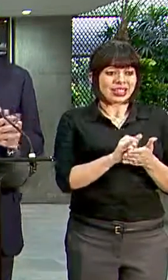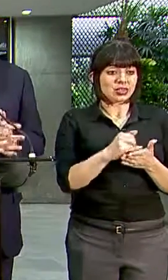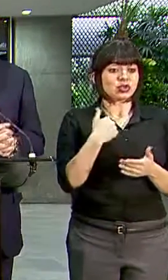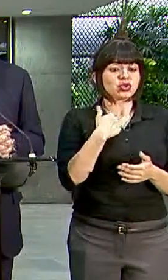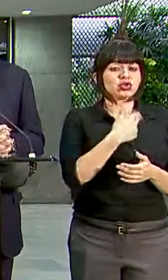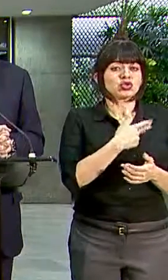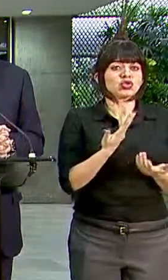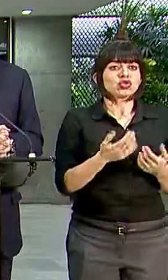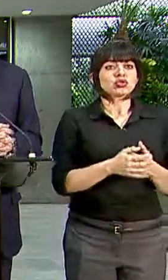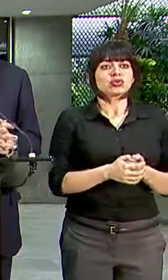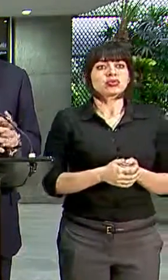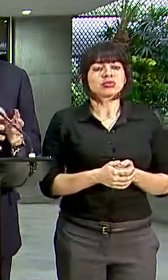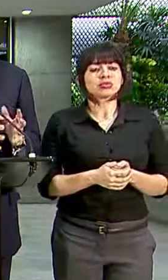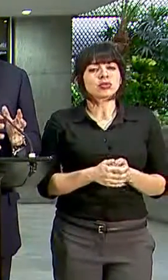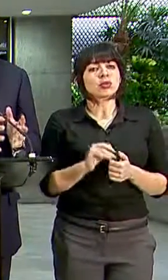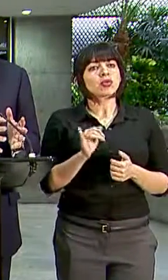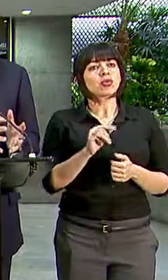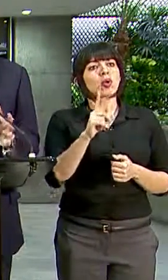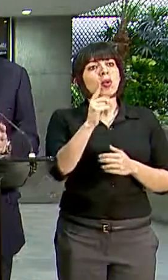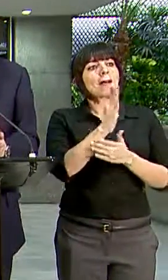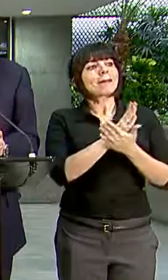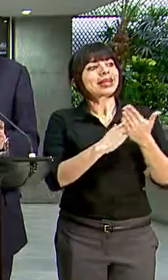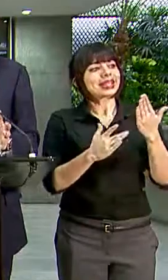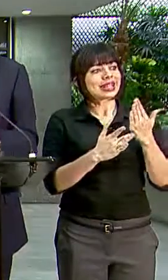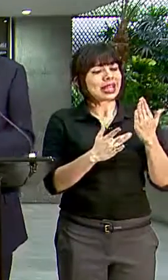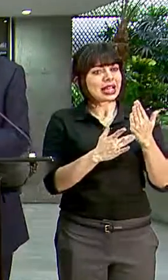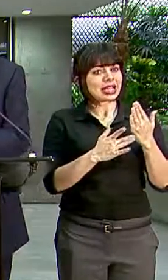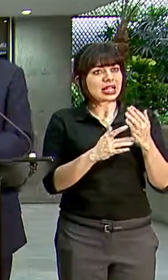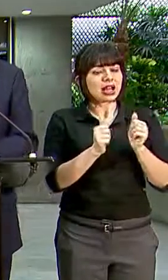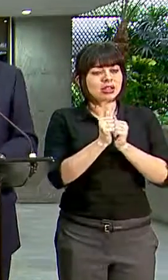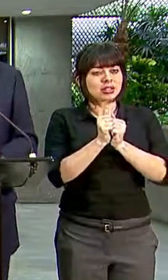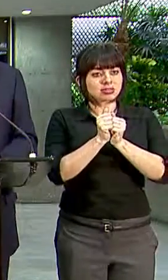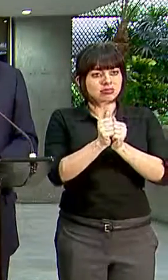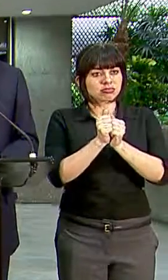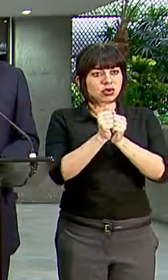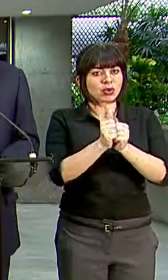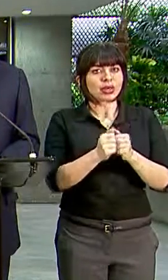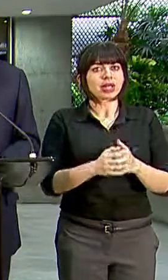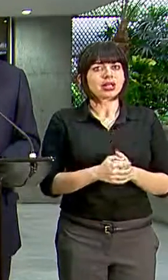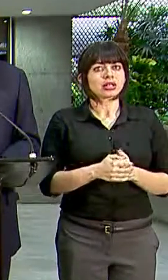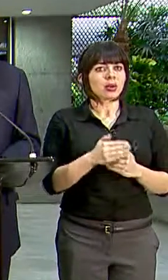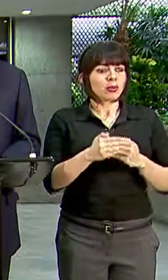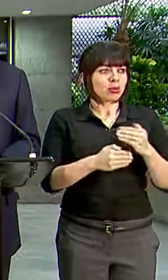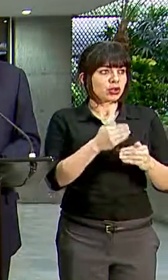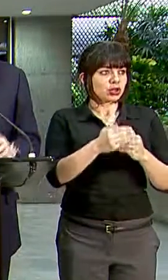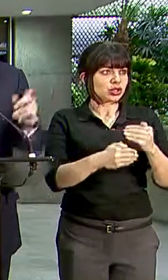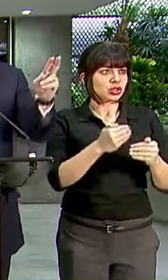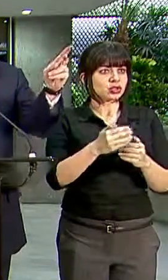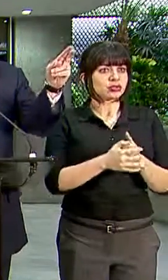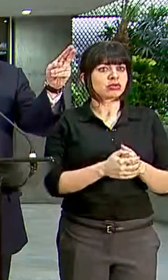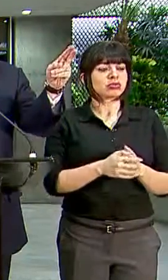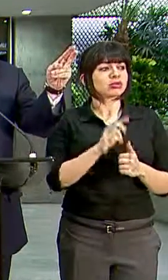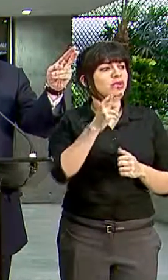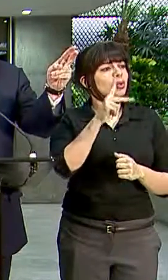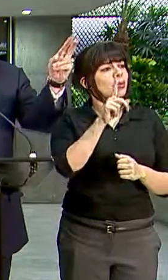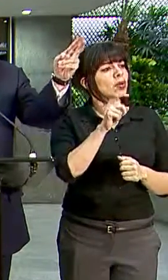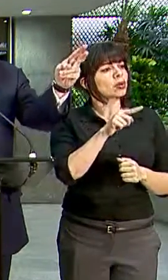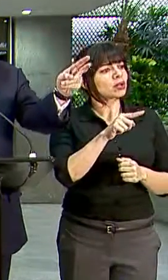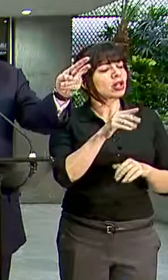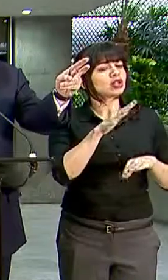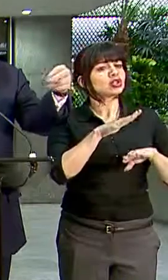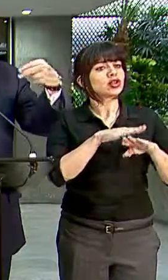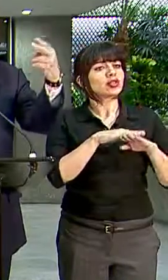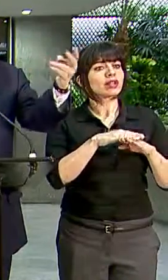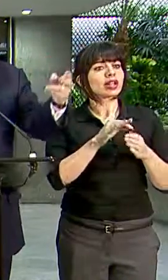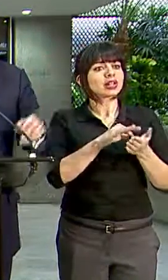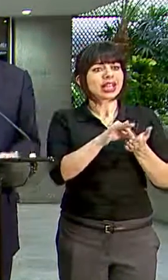somos una parte técnica que va acompañando el proceso. Y su segunda pregunta era acerca de